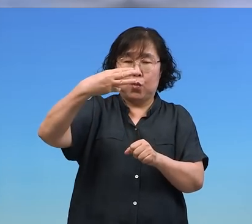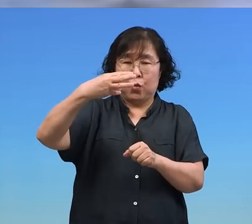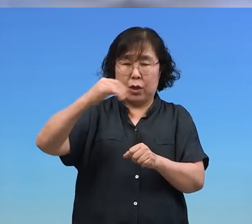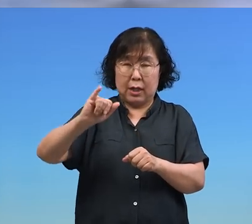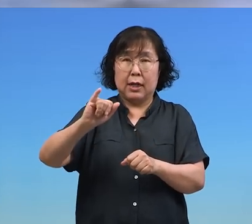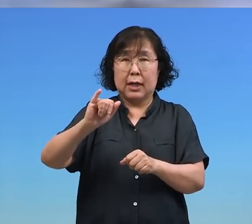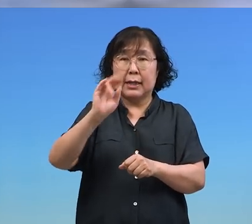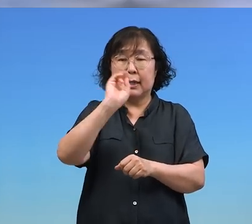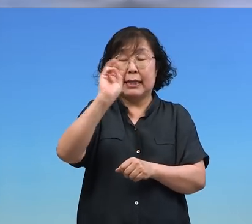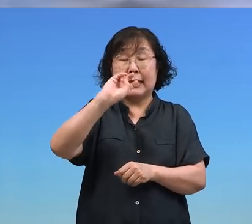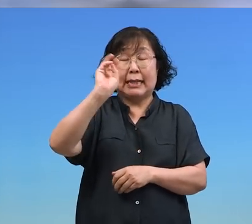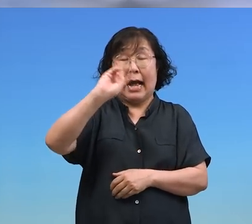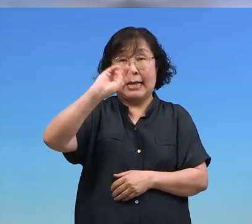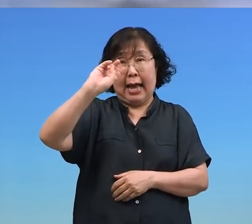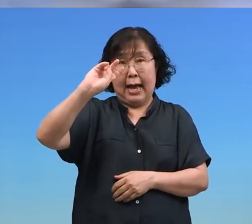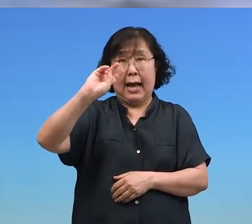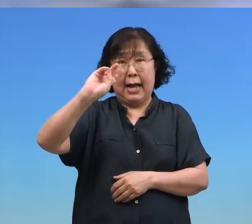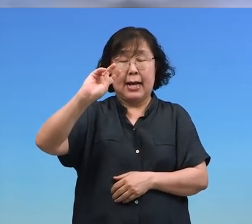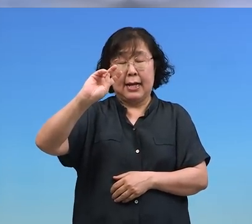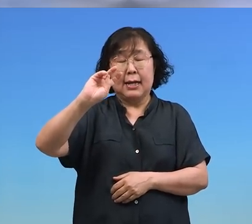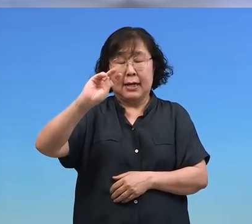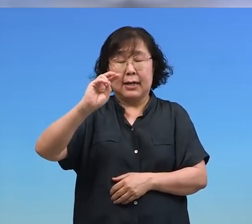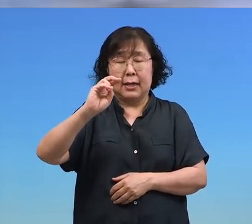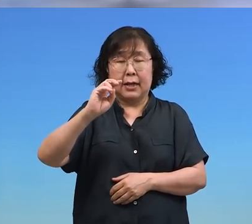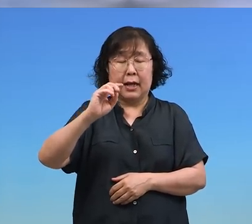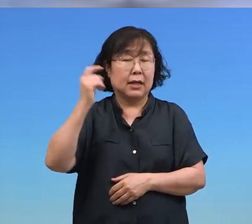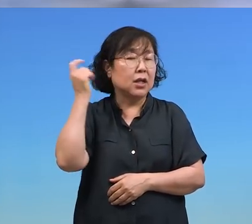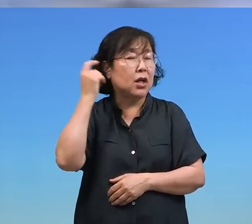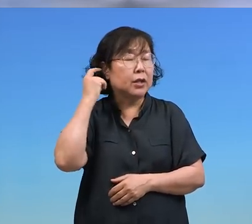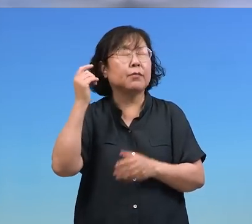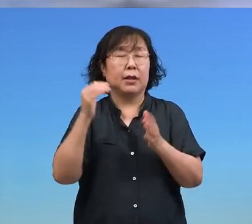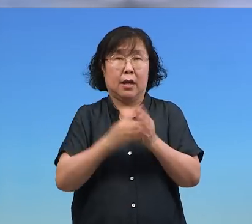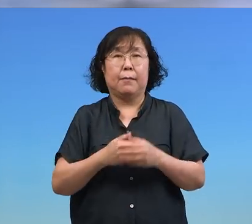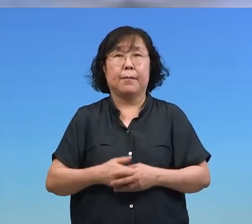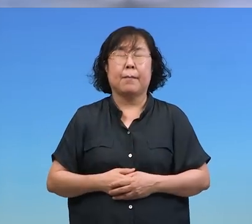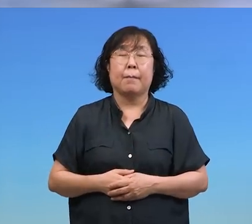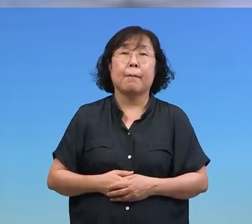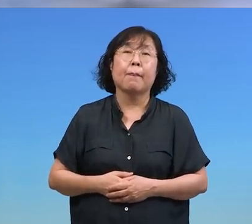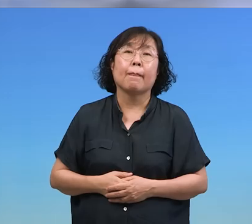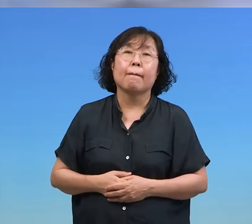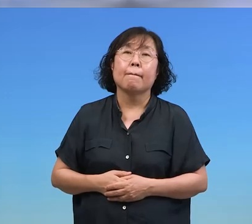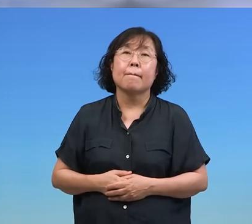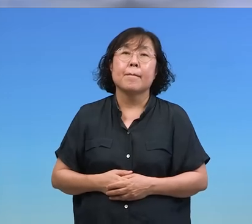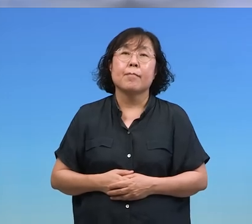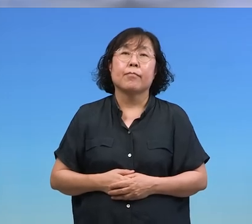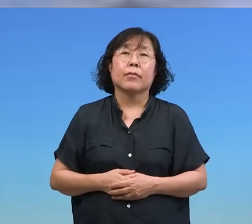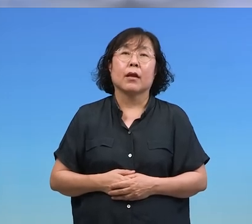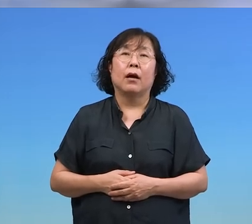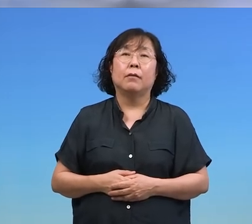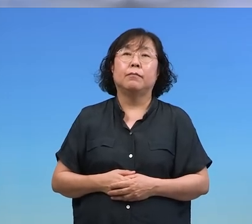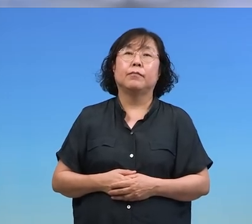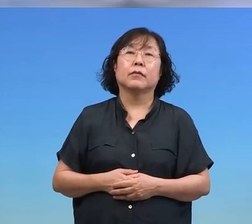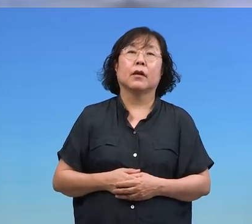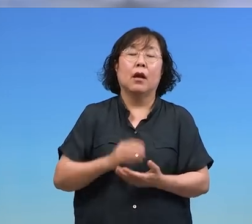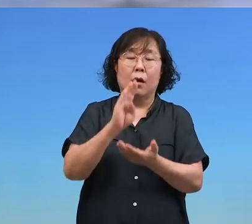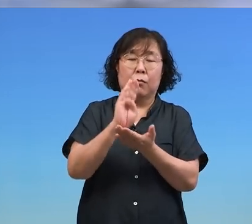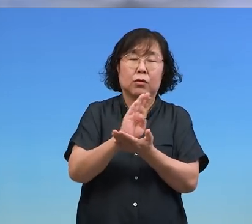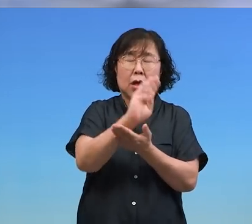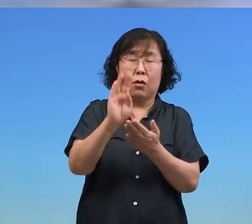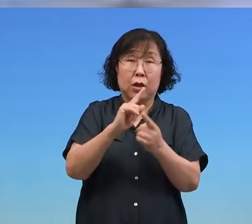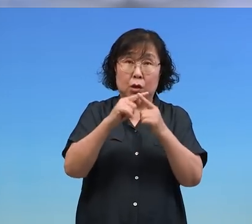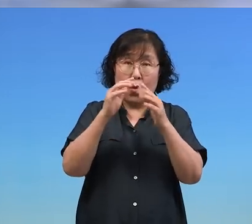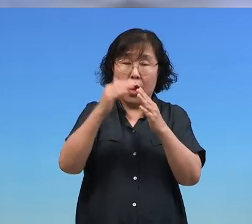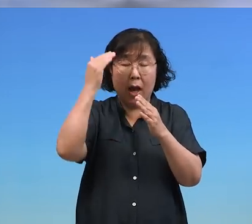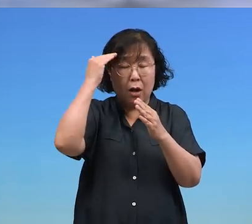찬양을 제가 들으면서 제가 우리 홈페이지에 이거 좀 올려달라고 부탁했습니다 제가 참 많이 눈시울을 불켰어요 분당